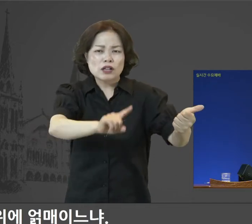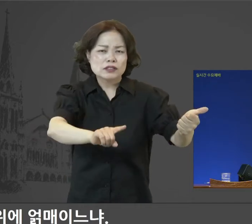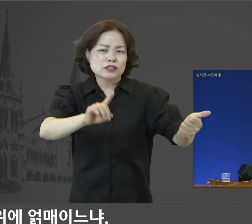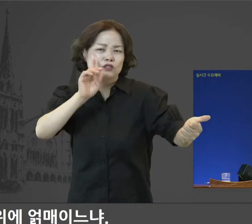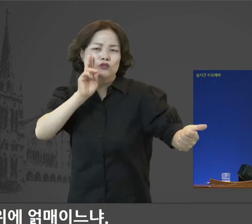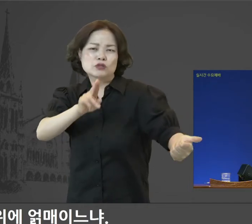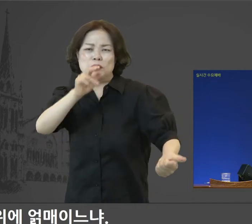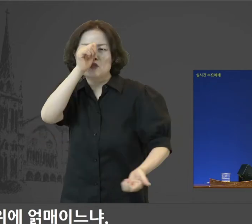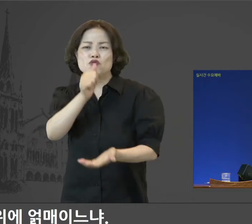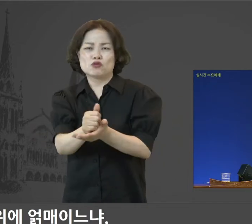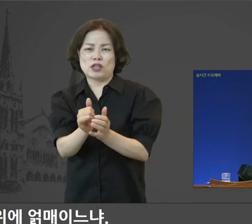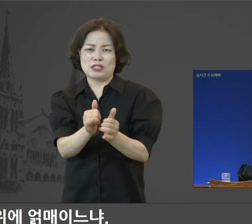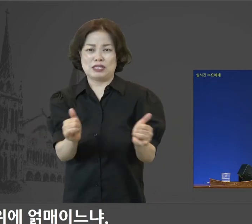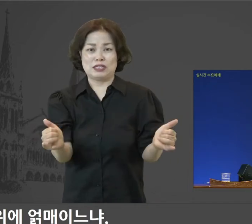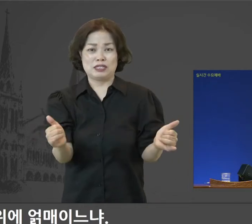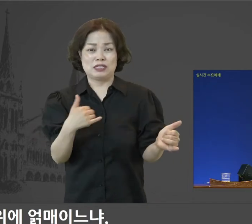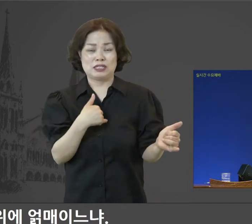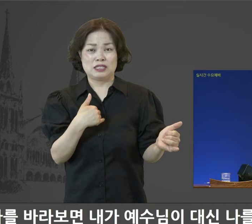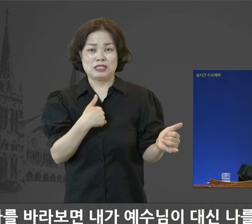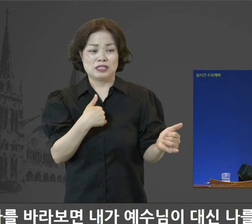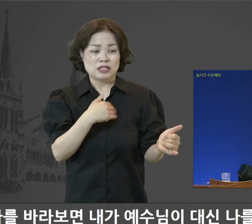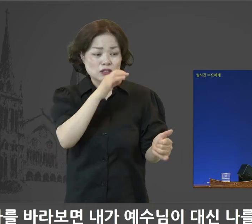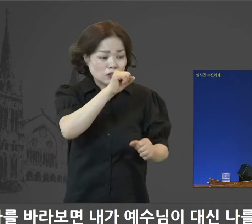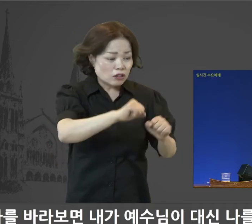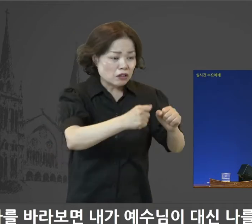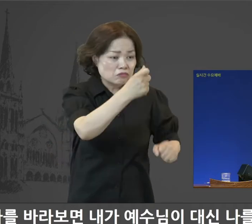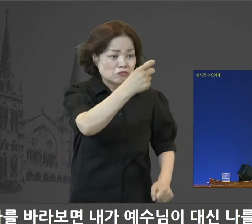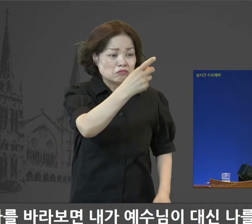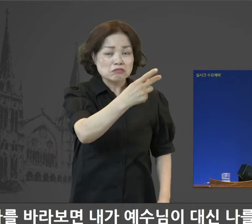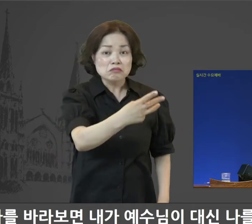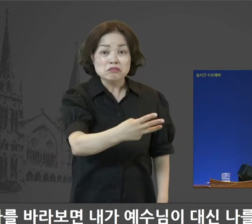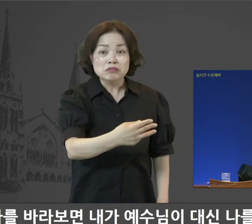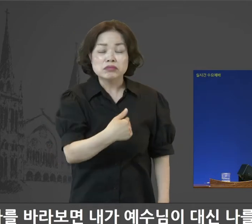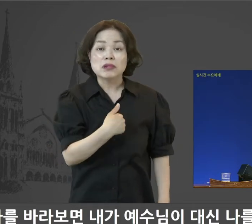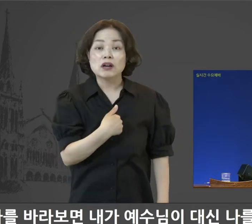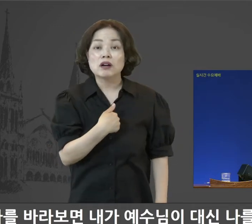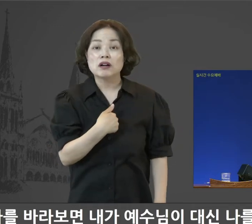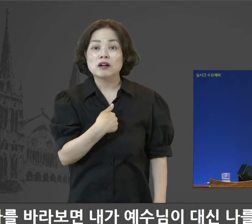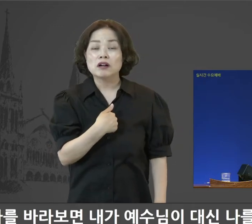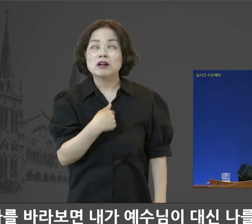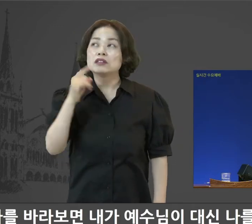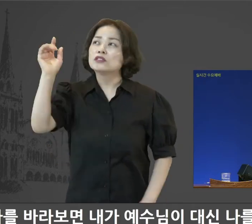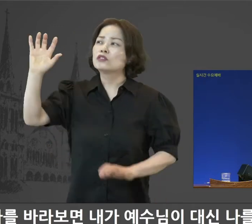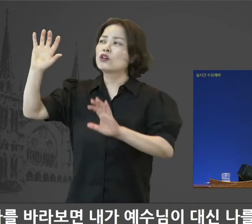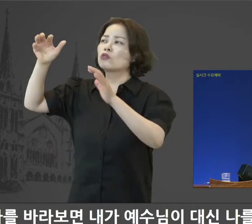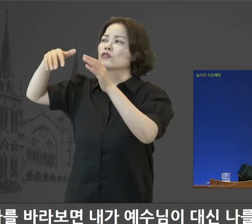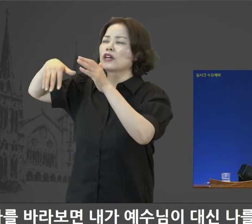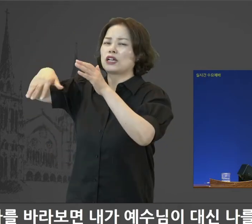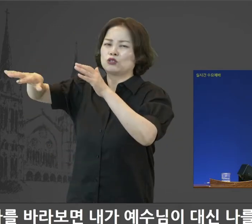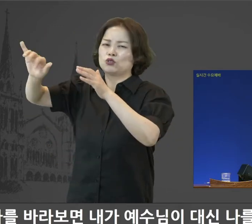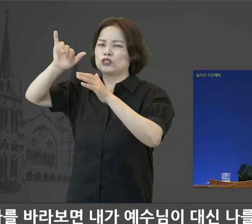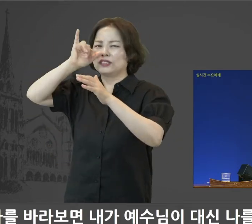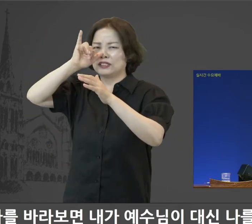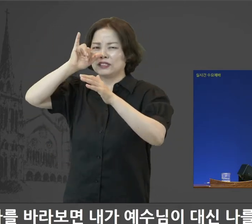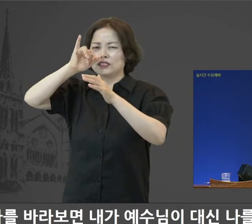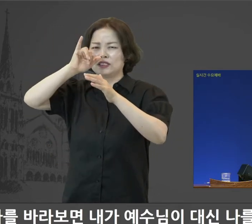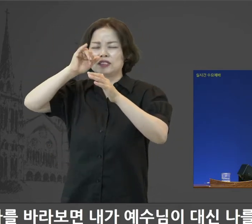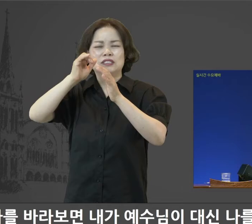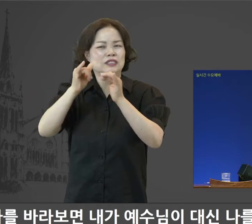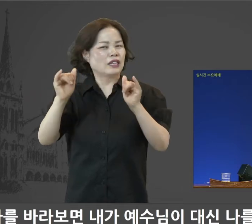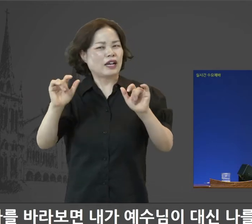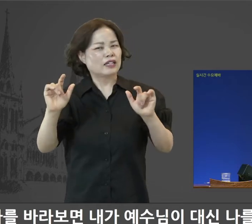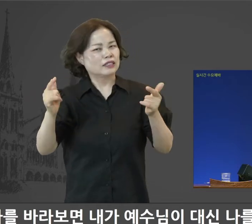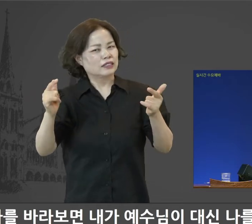극악무도한 죄인이었구나. 어떤 선행을 한두 가지 추가해서 내가 천국 갈 수 있는 그런 존재가 아니었구나.